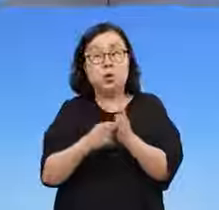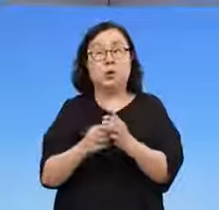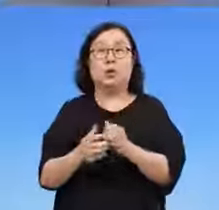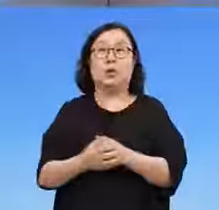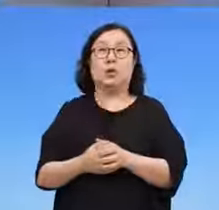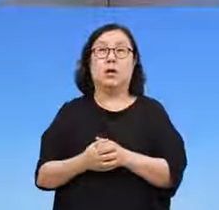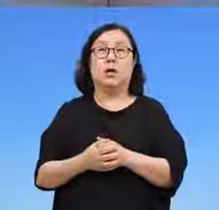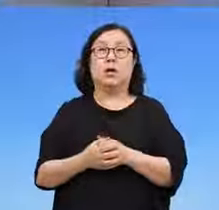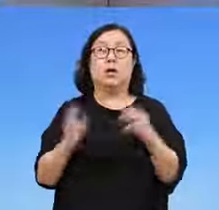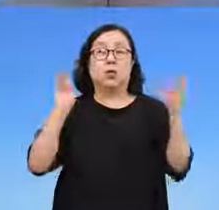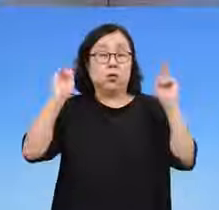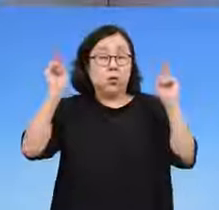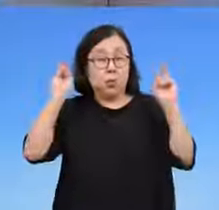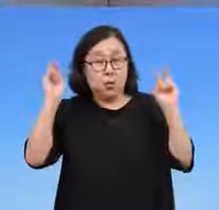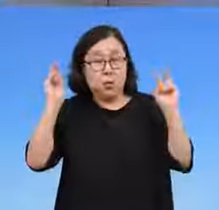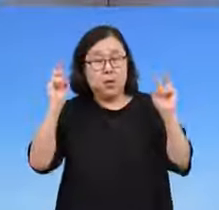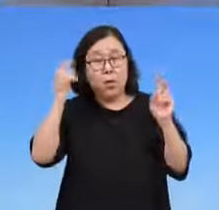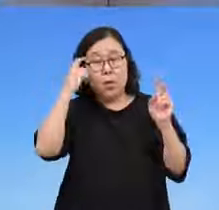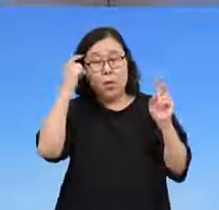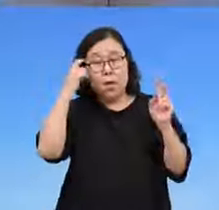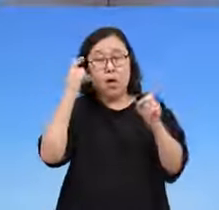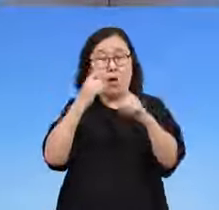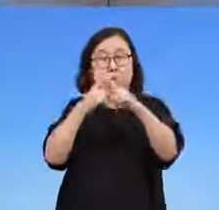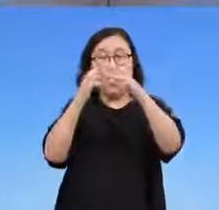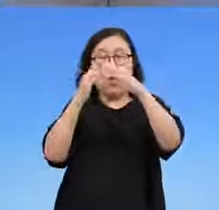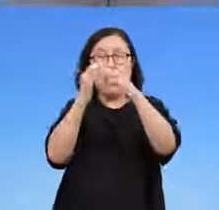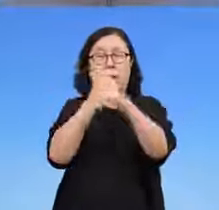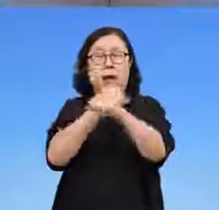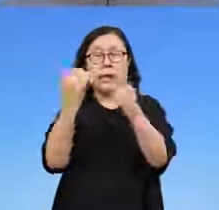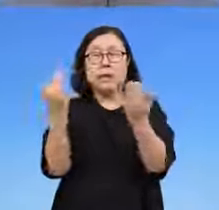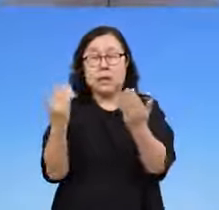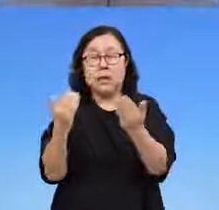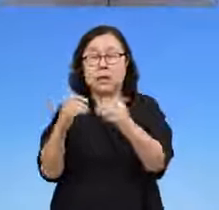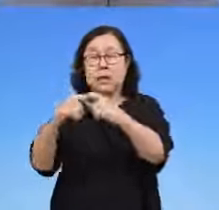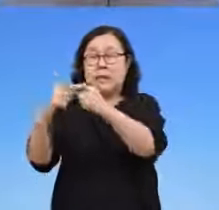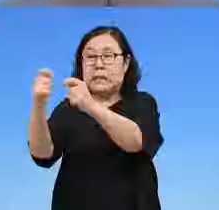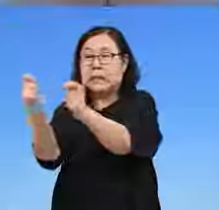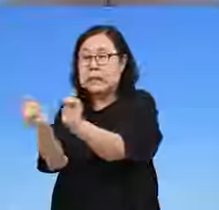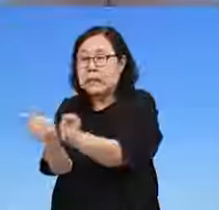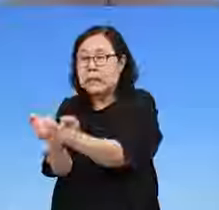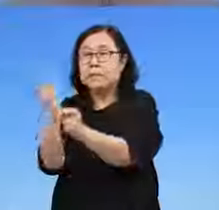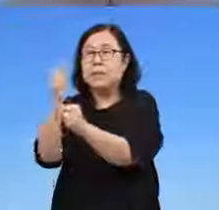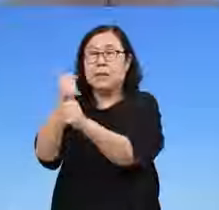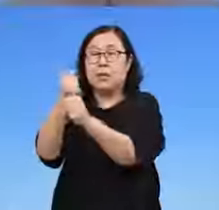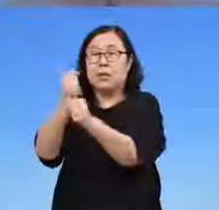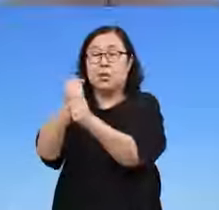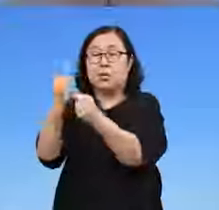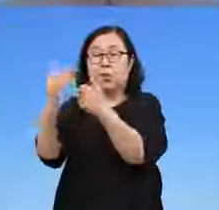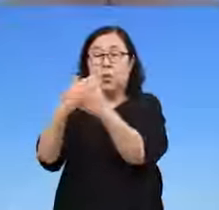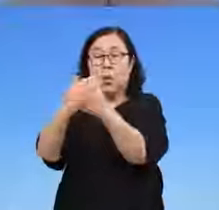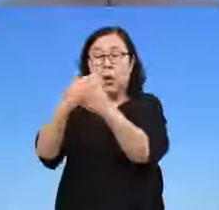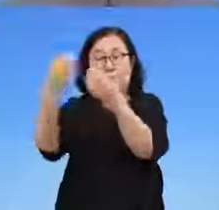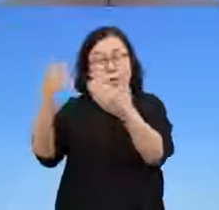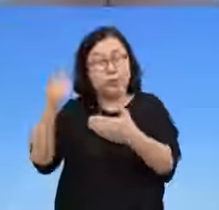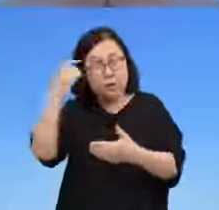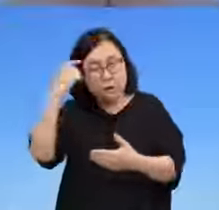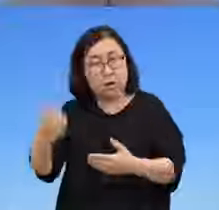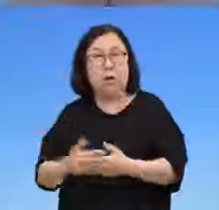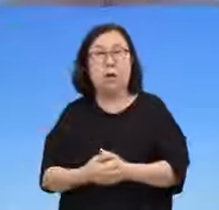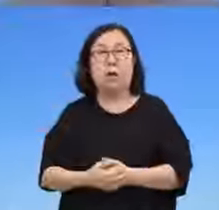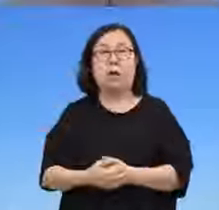이게 기업에서 한 교회가 하는 일을 왜 팀을 만들어서 도와줘야 됩니까? 제가 그 전화를